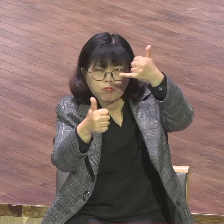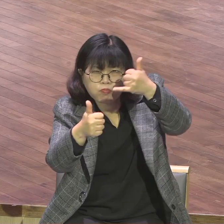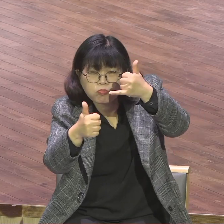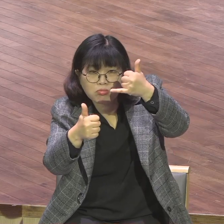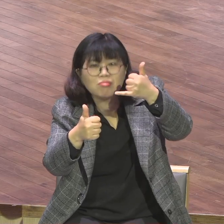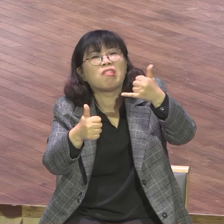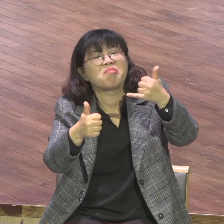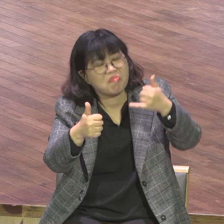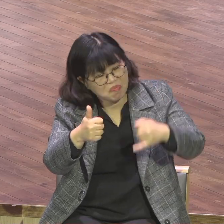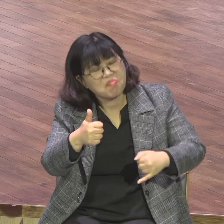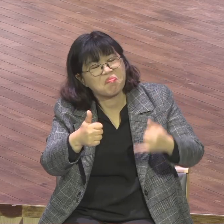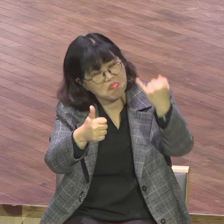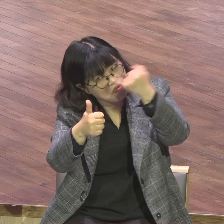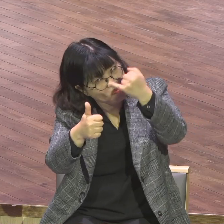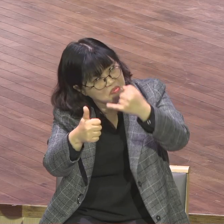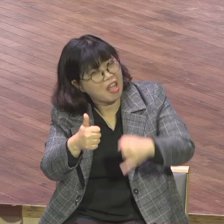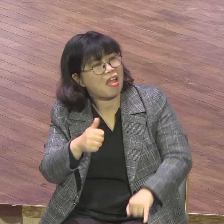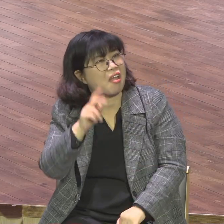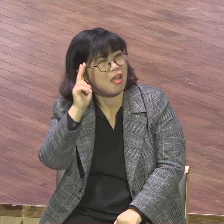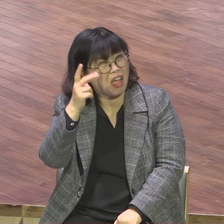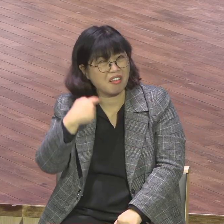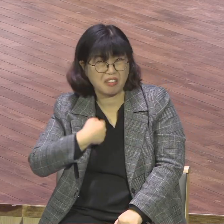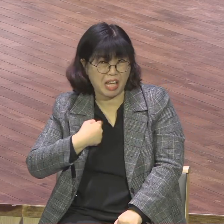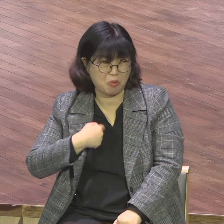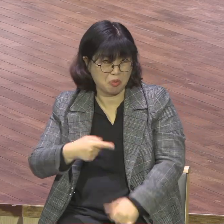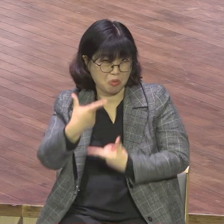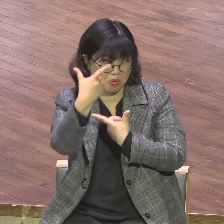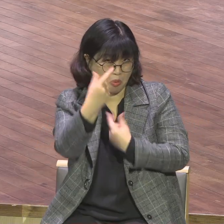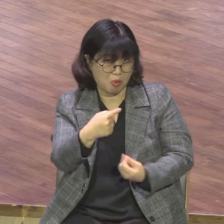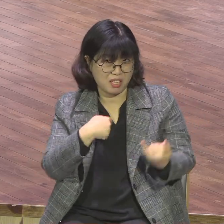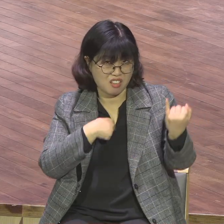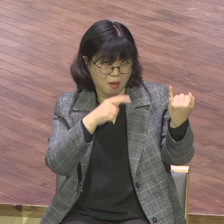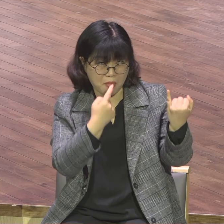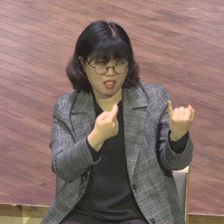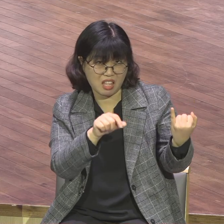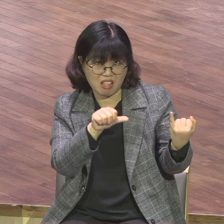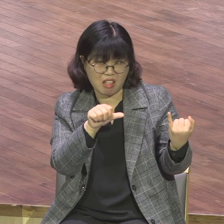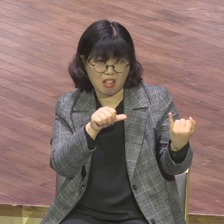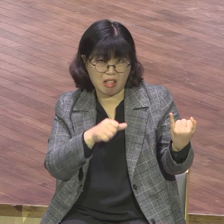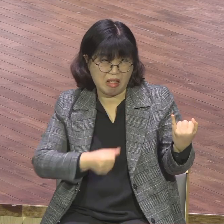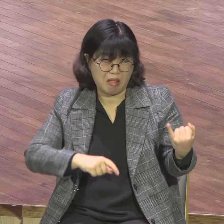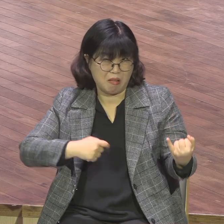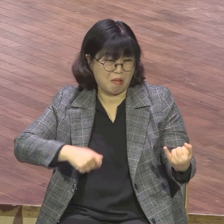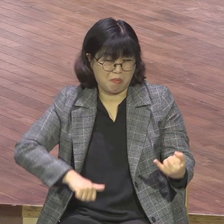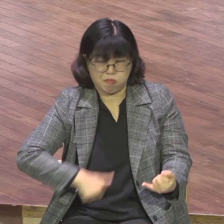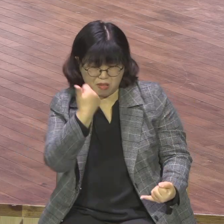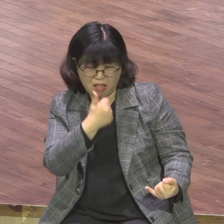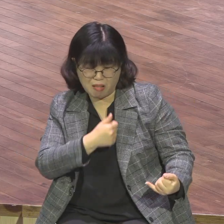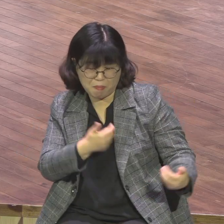무너지니까 그 애가 영적으로 신앙생활 제대로 하겠냐고요 나중에.